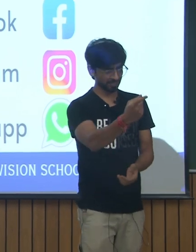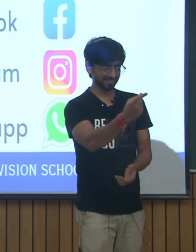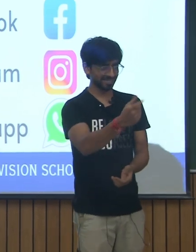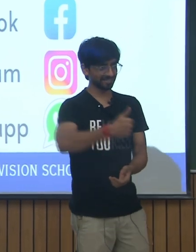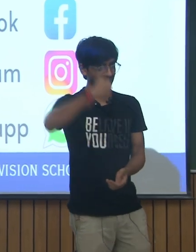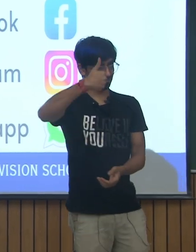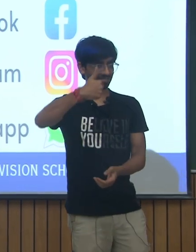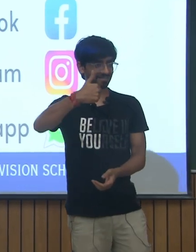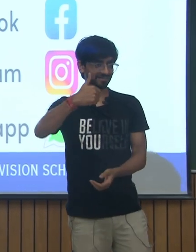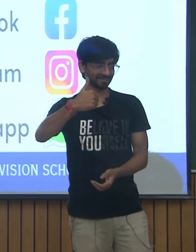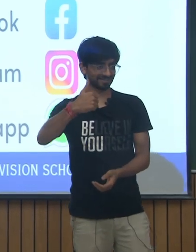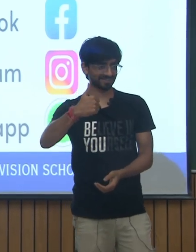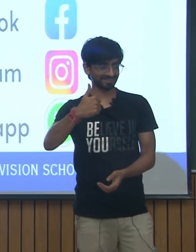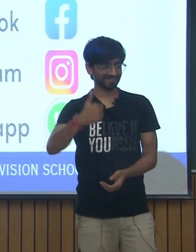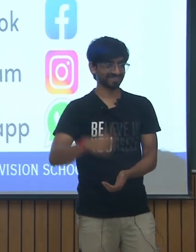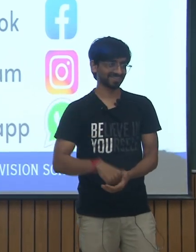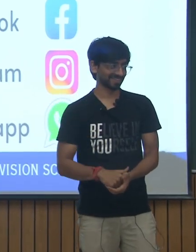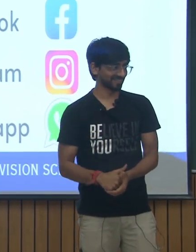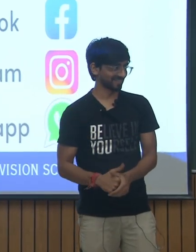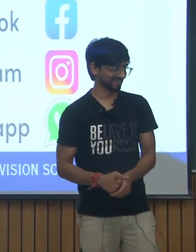उतना सही है, ये थोड़ा गलत है.